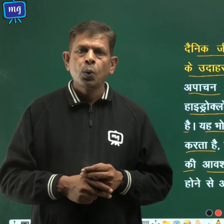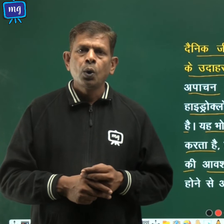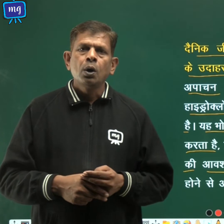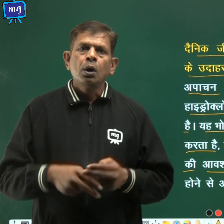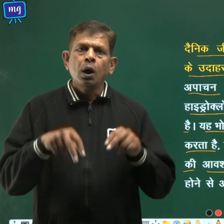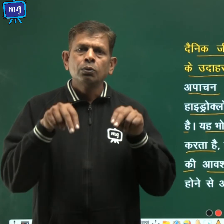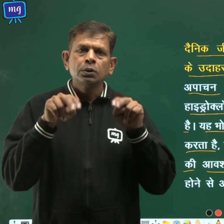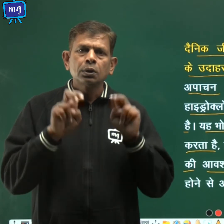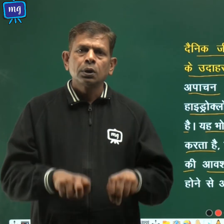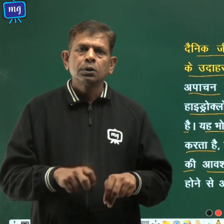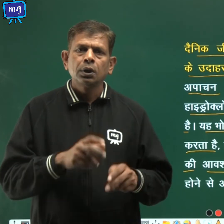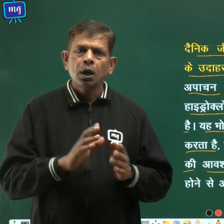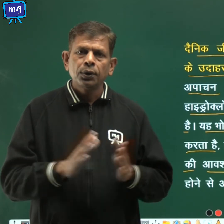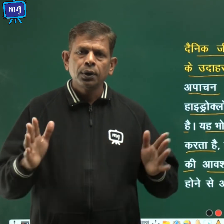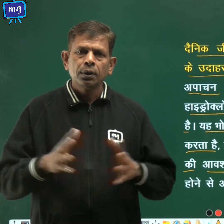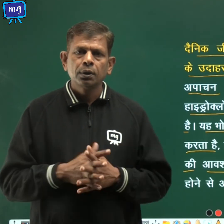अधिक